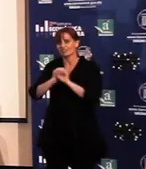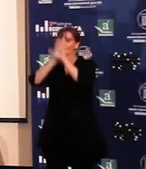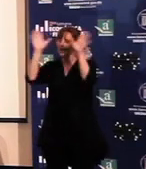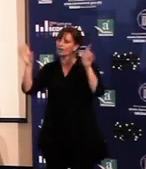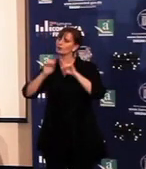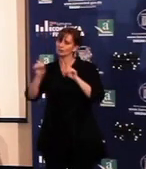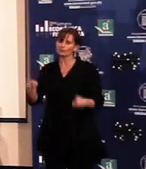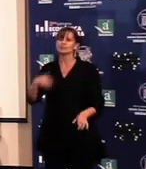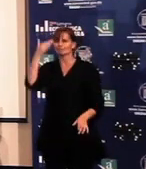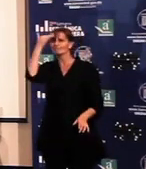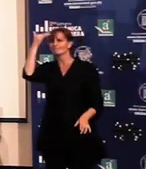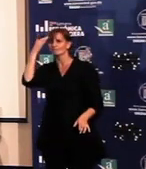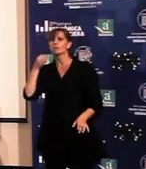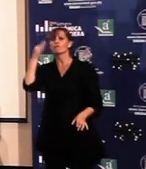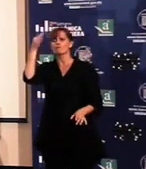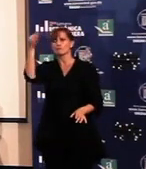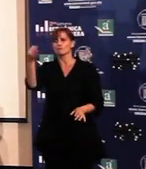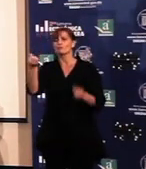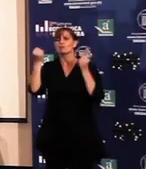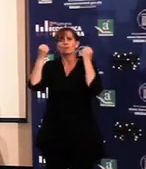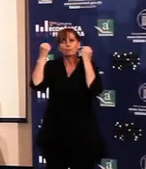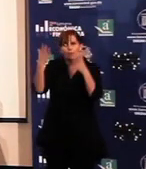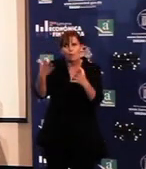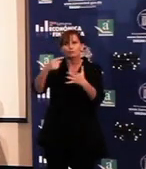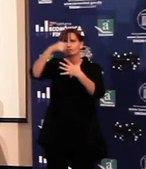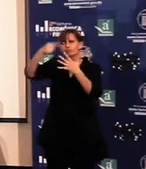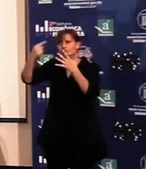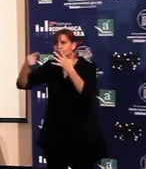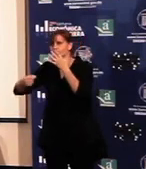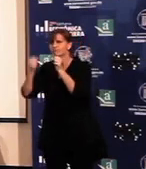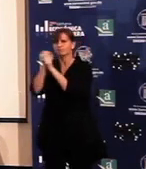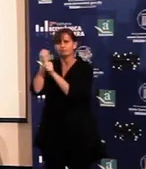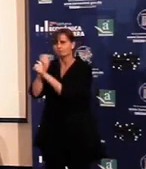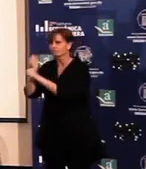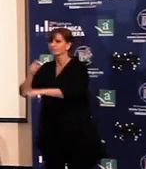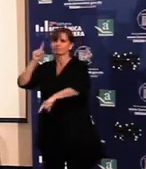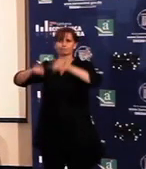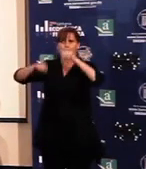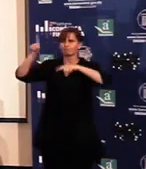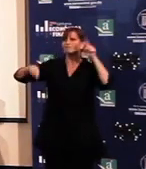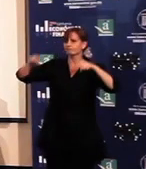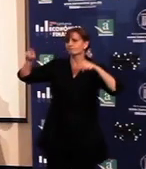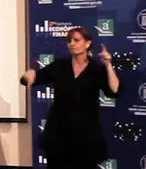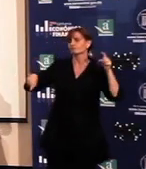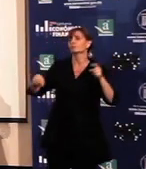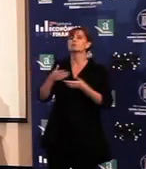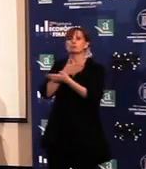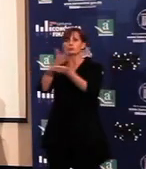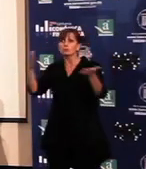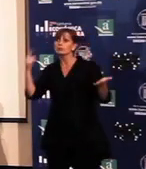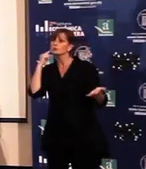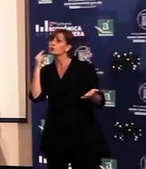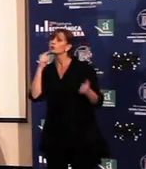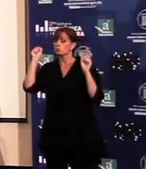seguros que hay un montón de plazas verdad vuelvo y repito que si la pueden